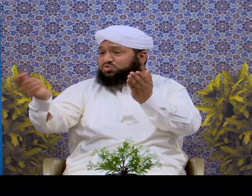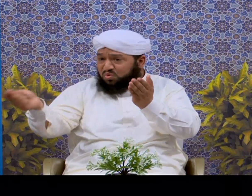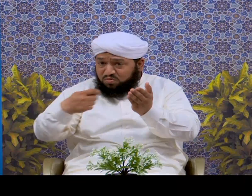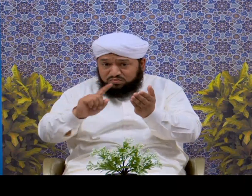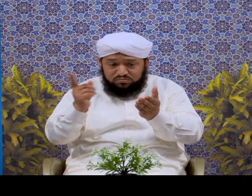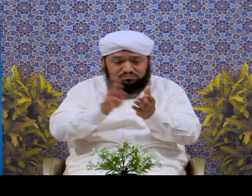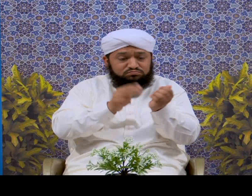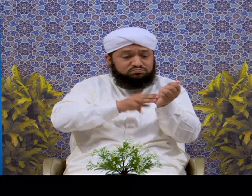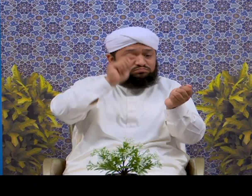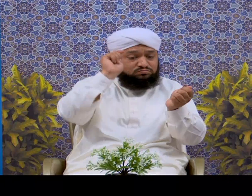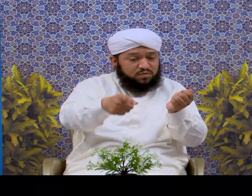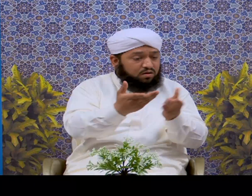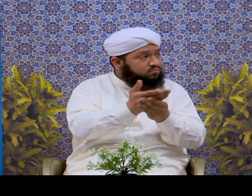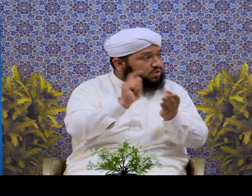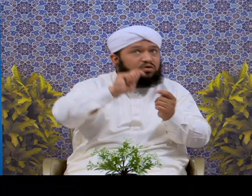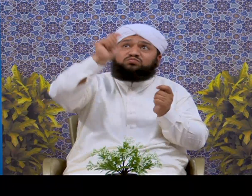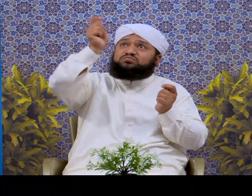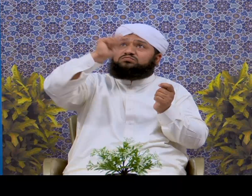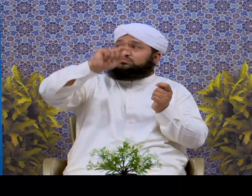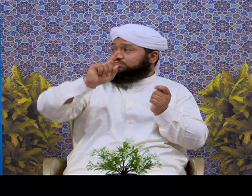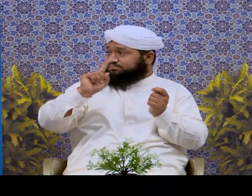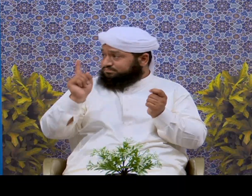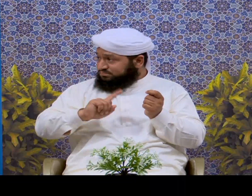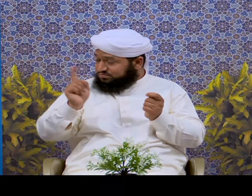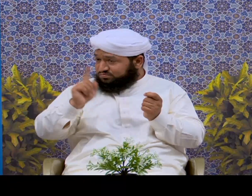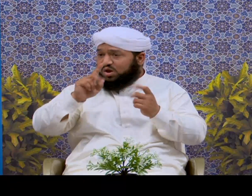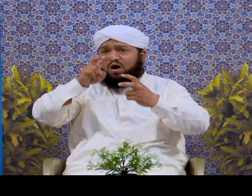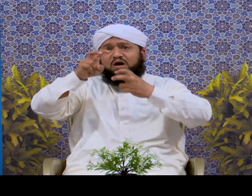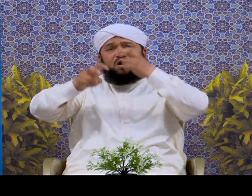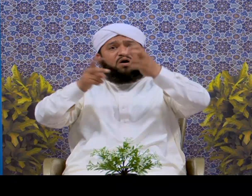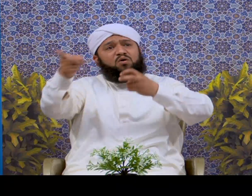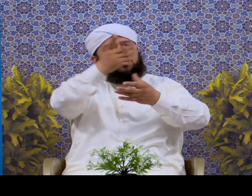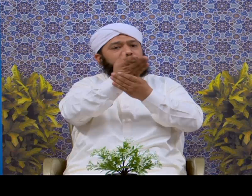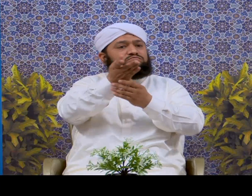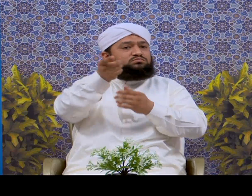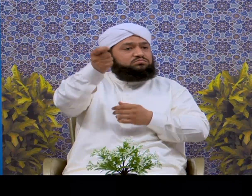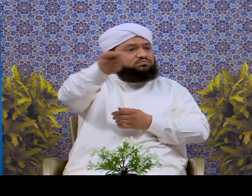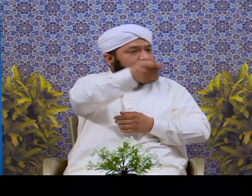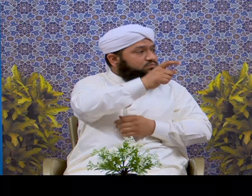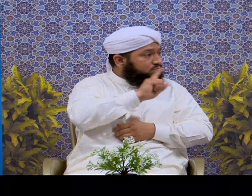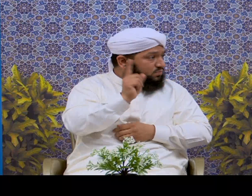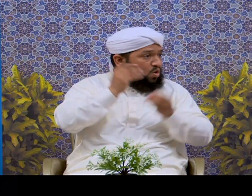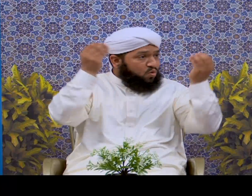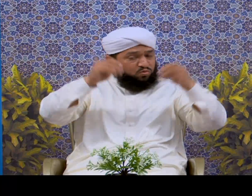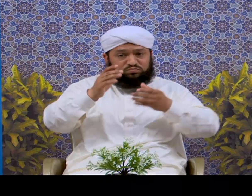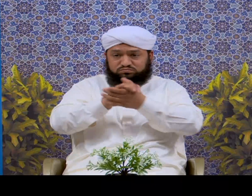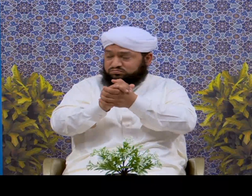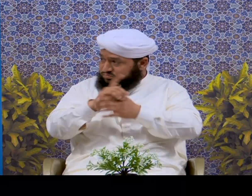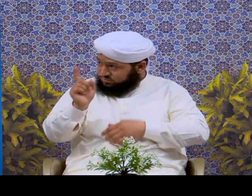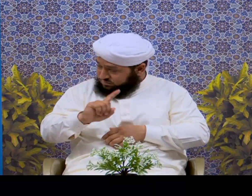نہ تاش کھیلیں، نہ پتنگ اڑائیں، نہ کسی نامحرم عورت سے ہاتھ ملائیں، نہ ہی ہاتھوں سے دل آزاری، جھوٹ،